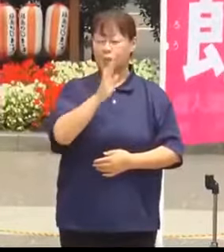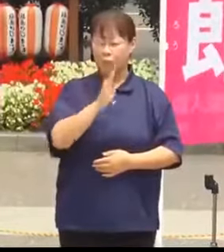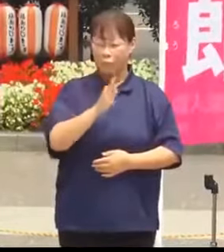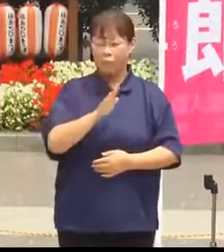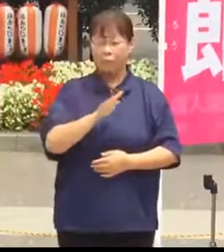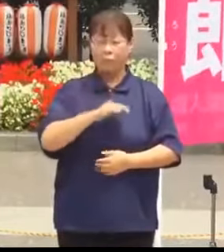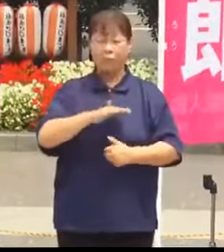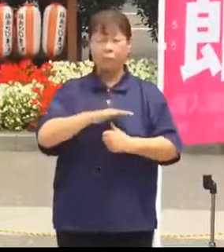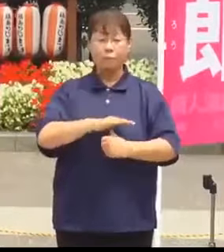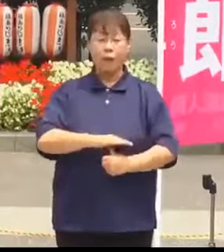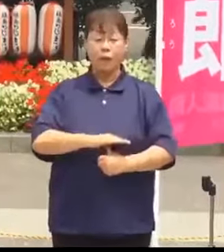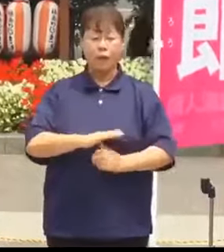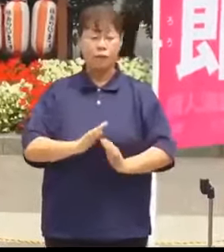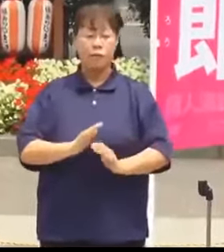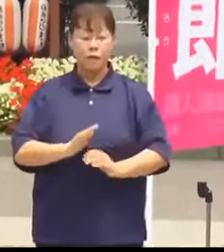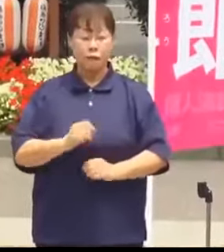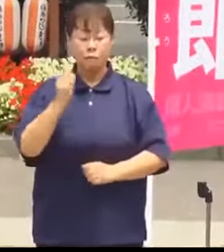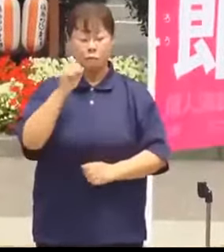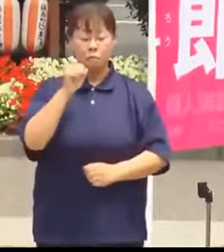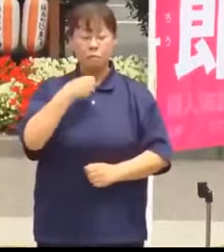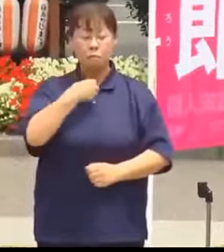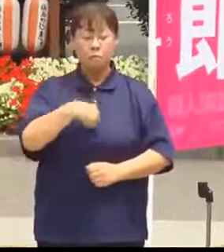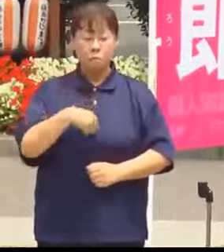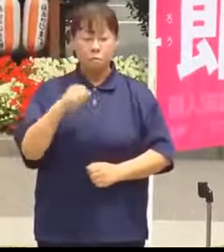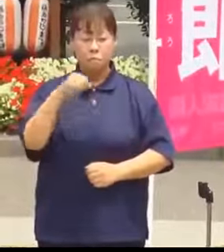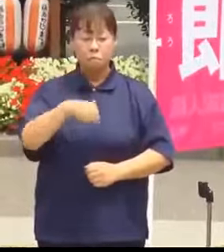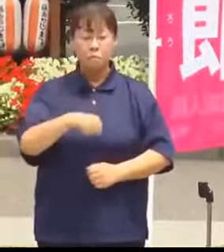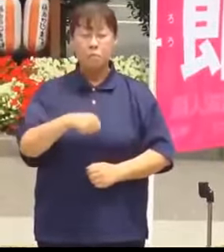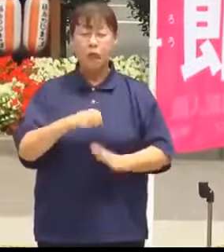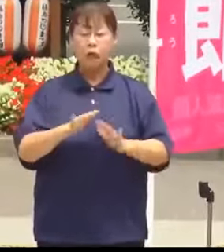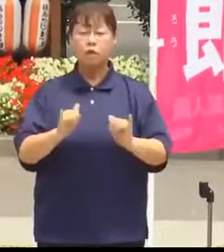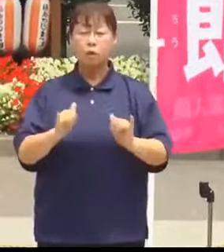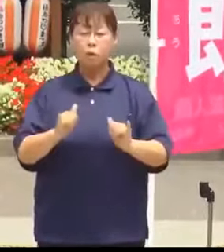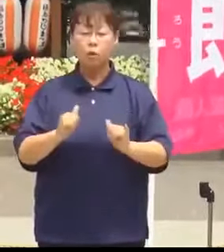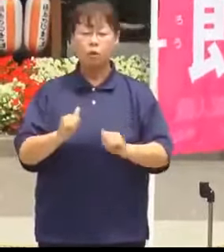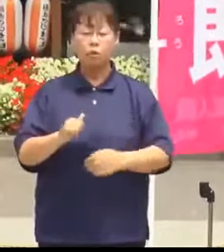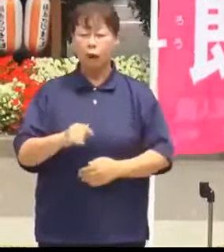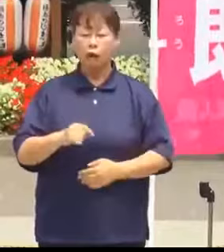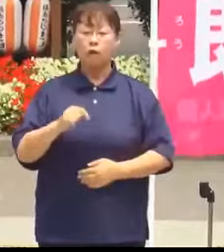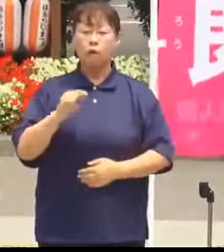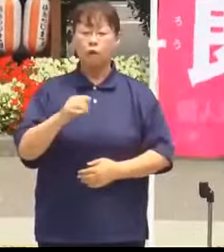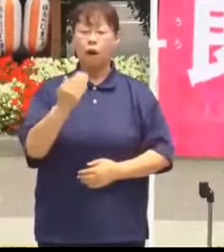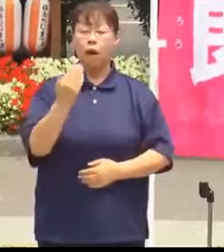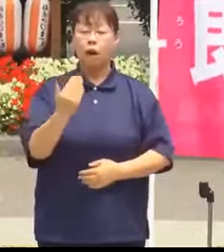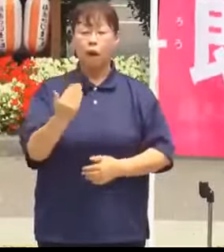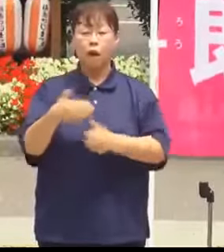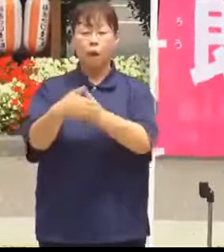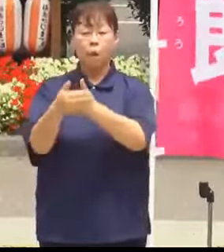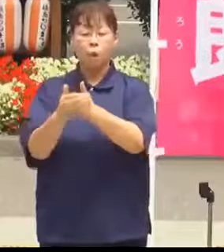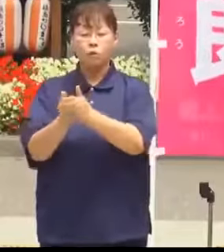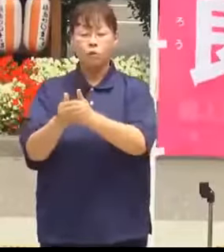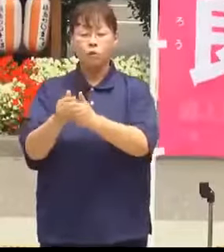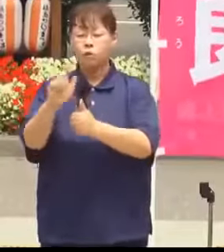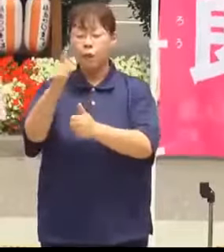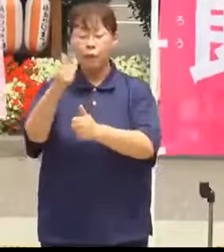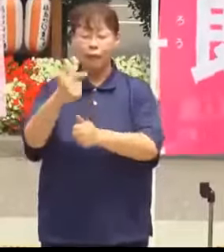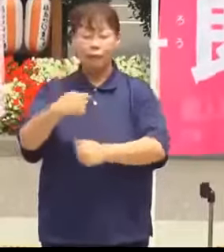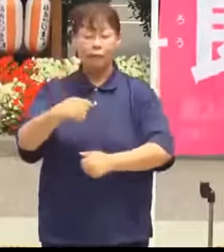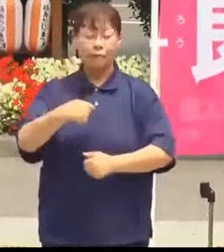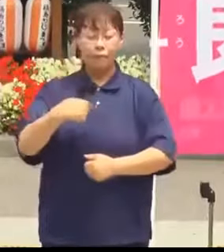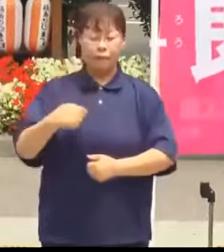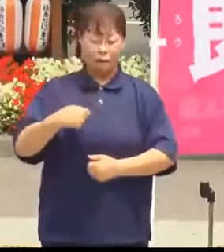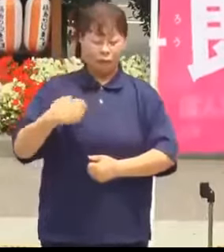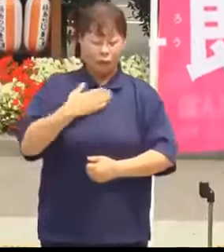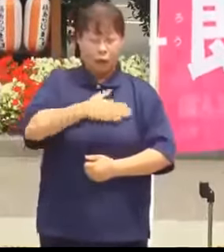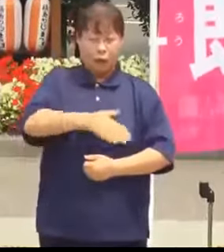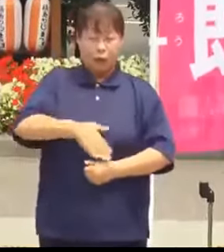それを受け入れてしまった人たち星捕手じゃなくてほしんなんですよ自分を守りたいだけじゃないん